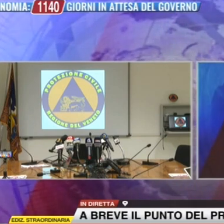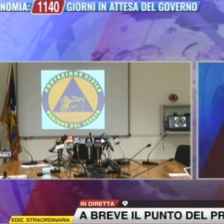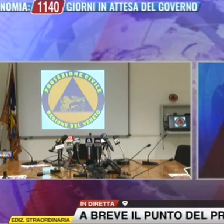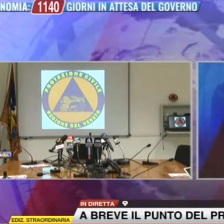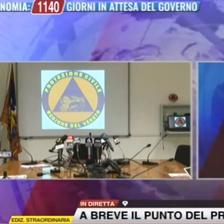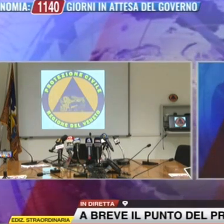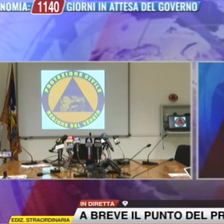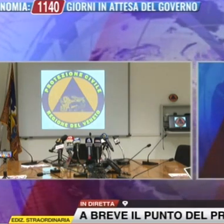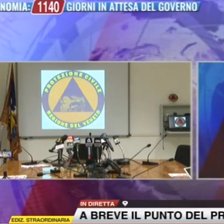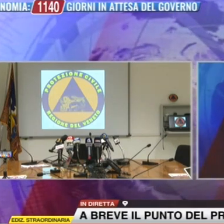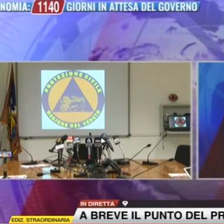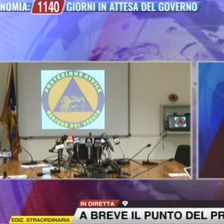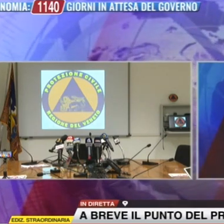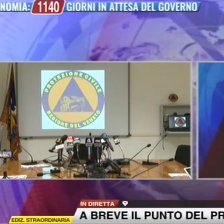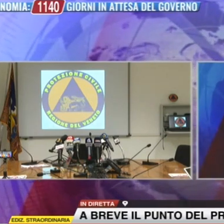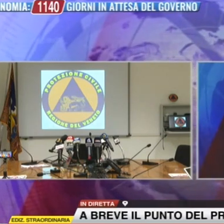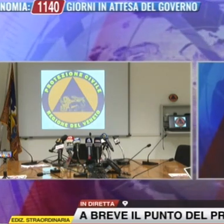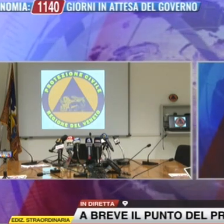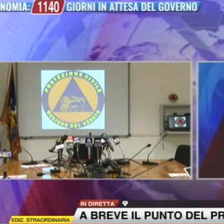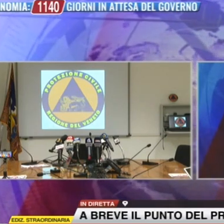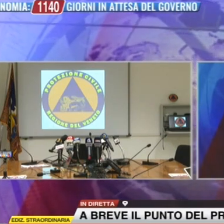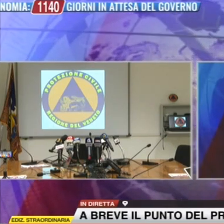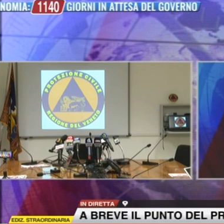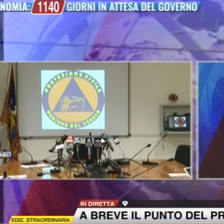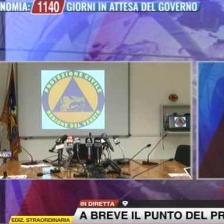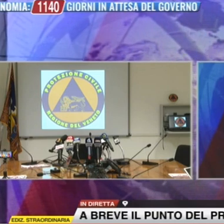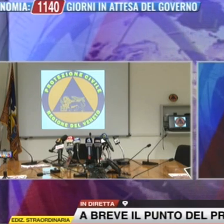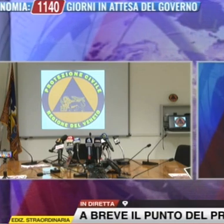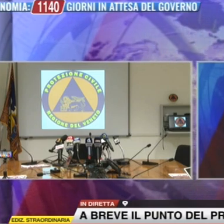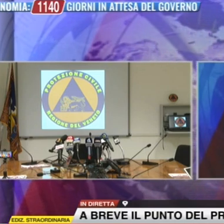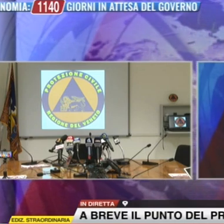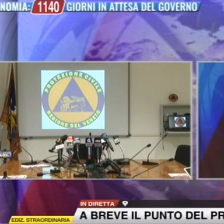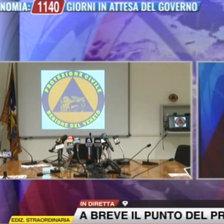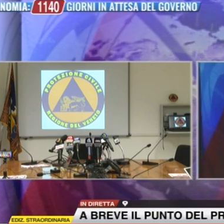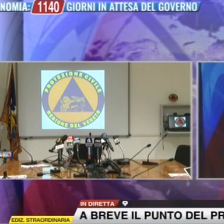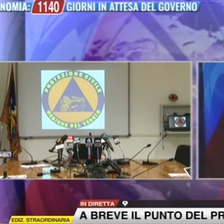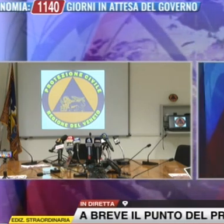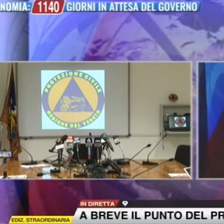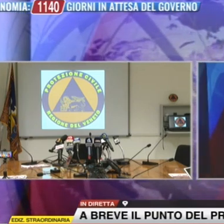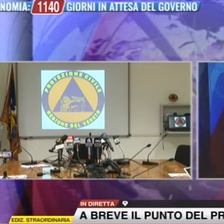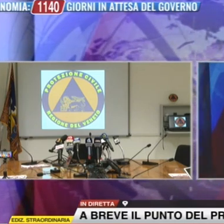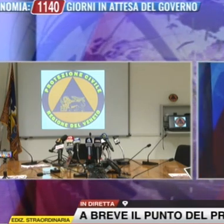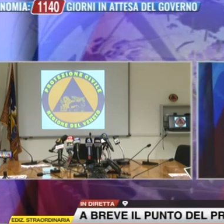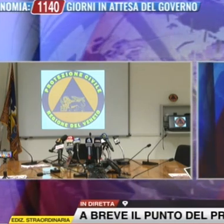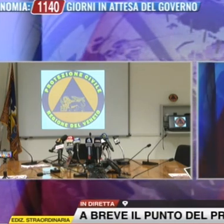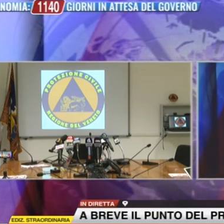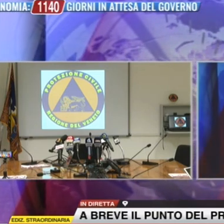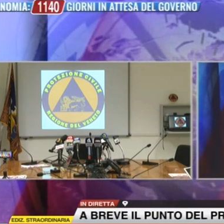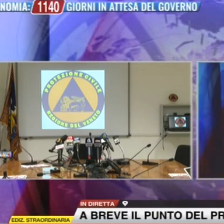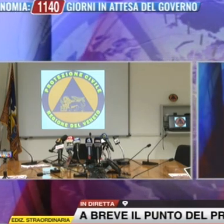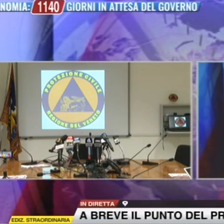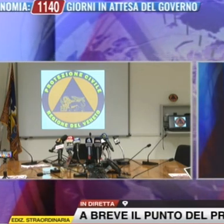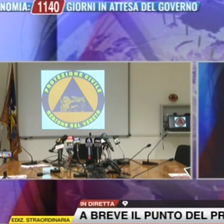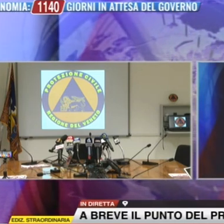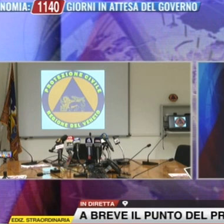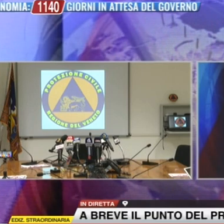Partito Democratico, fra questi il veneziano Andrea Ferrazzi, si è detto d'accordo, insomma, a chiedere al governo proprio un